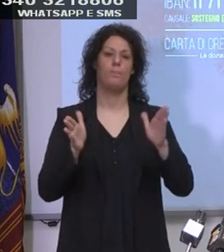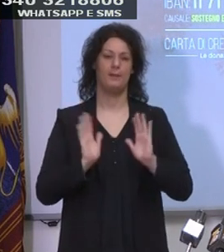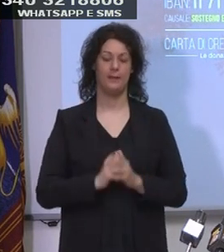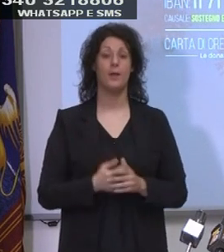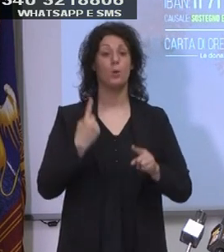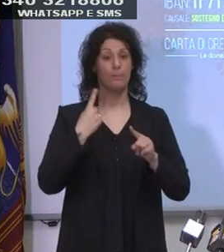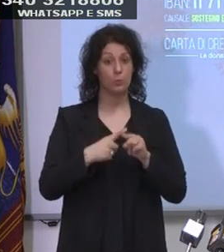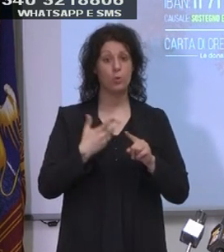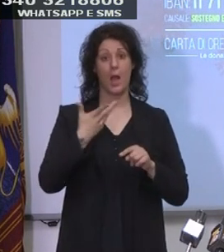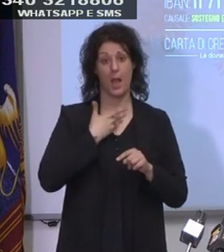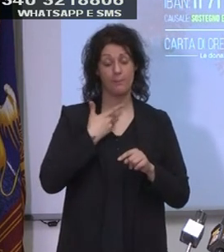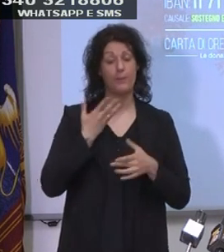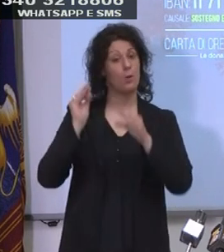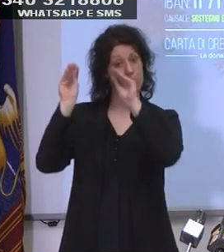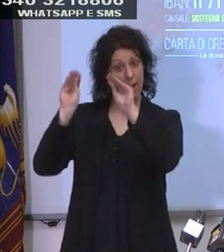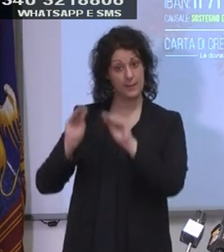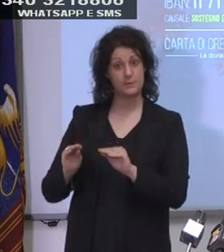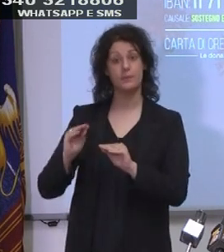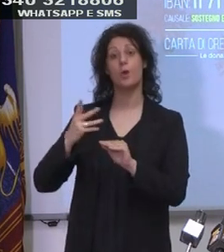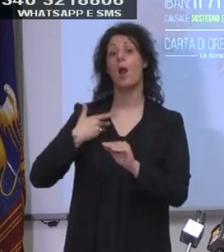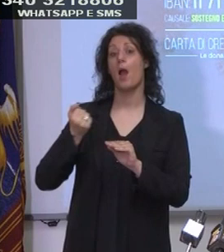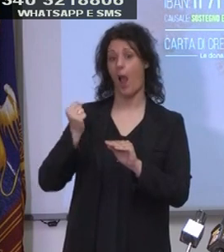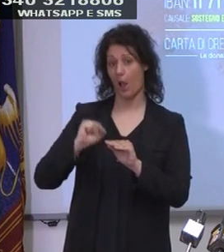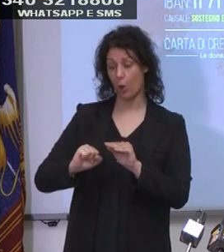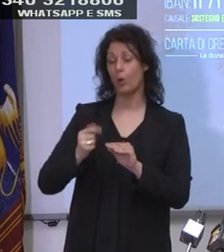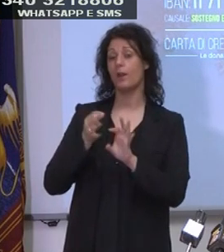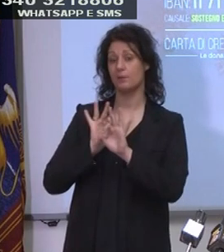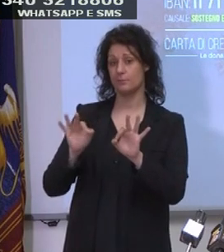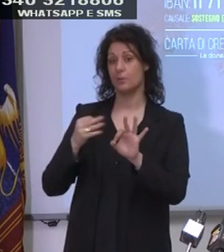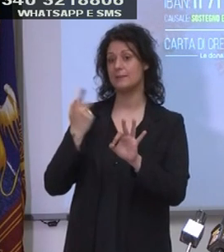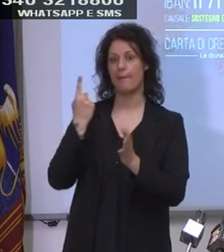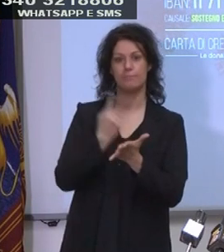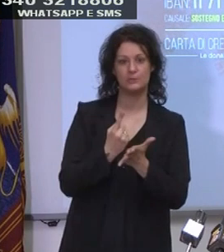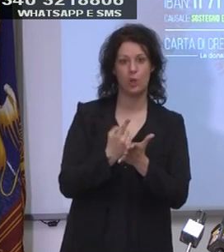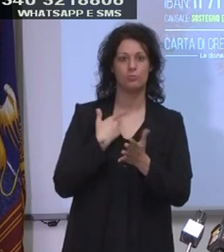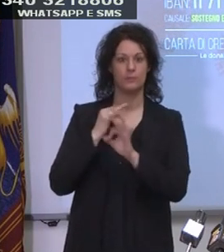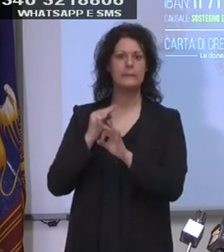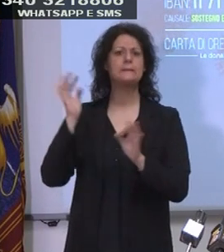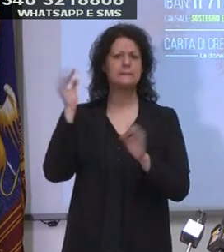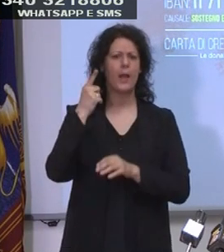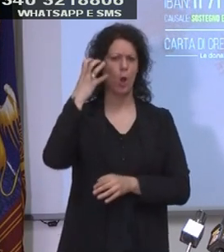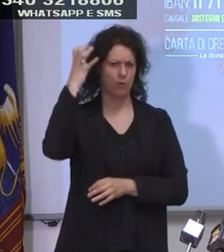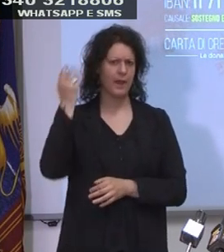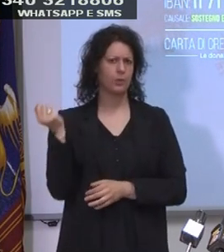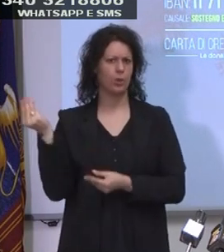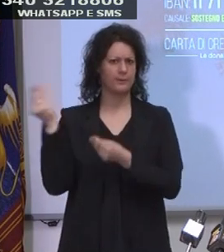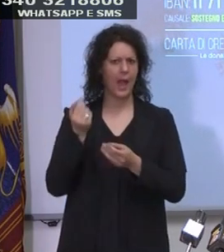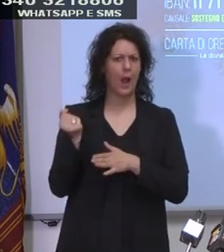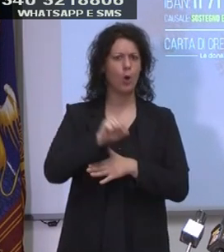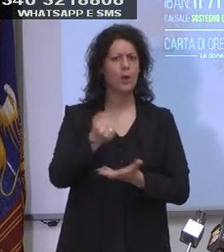magazzino altre disponibilità qualora servisse. Se poi arrivano altri finanziamenti, volentieri siamo qui ad